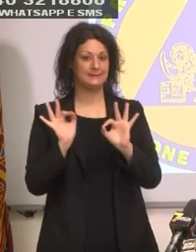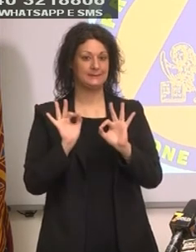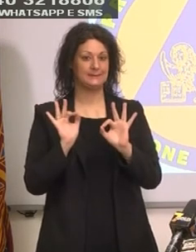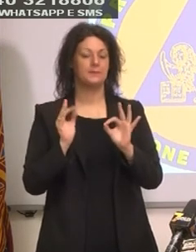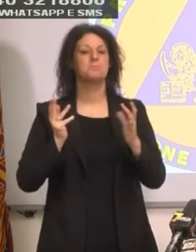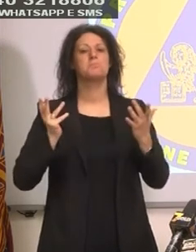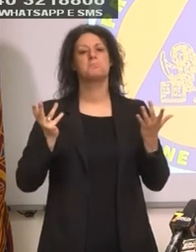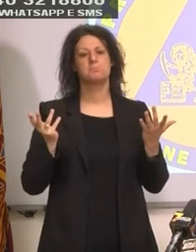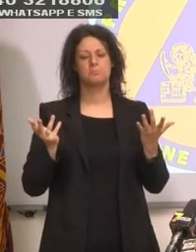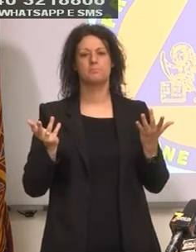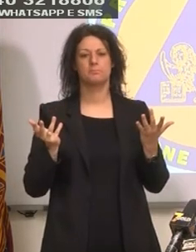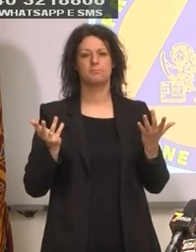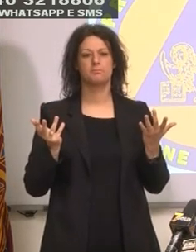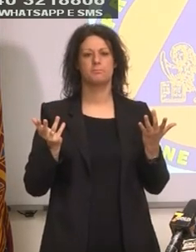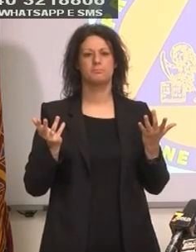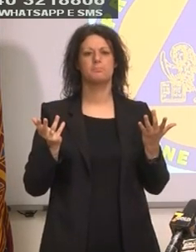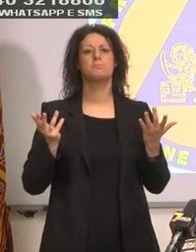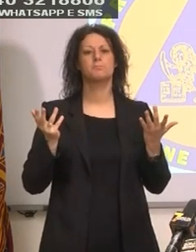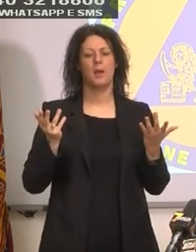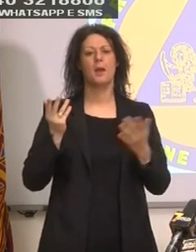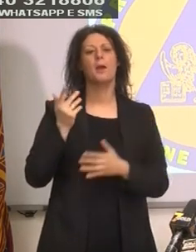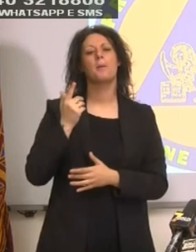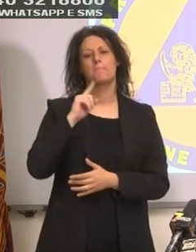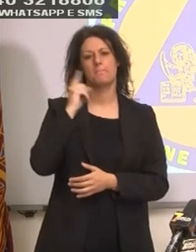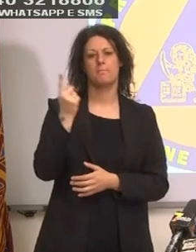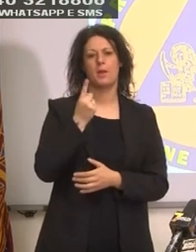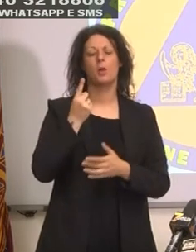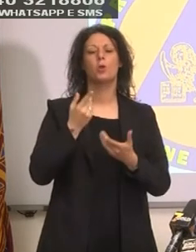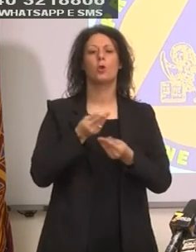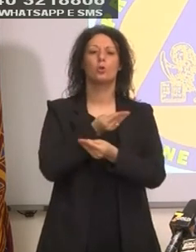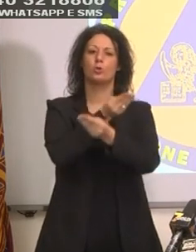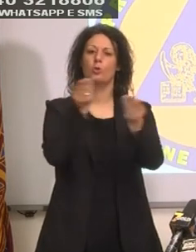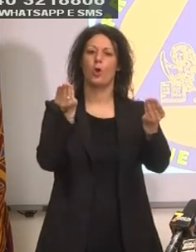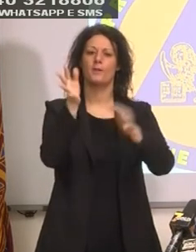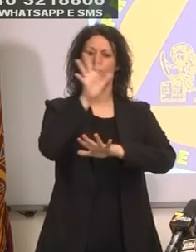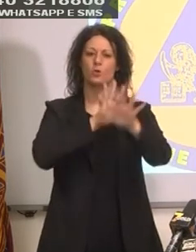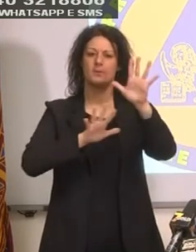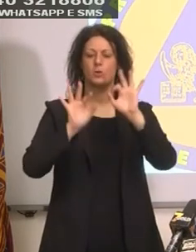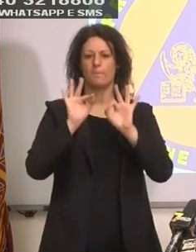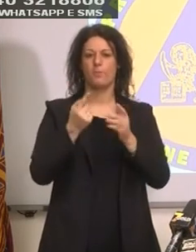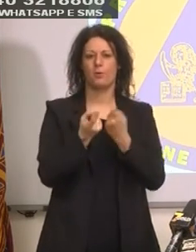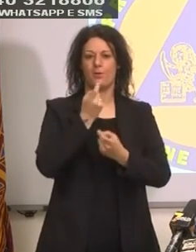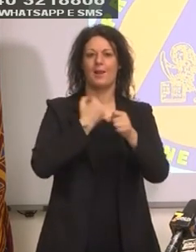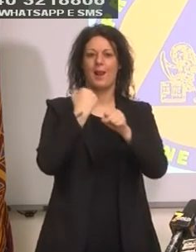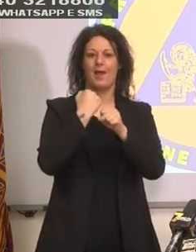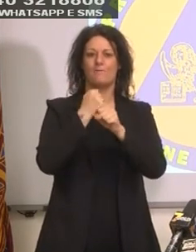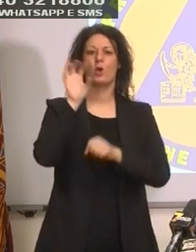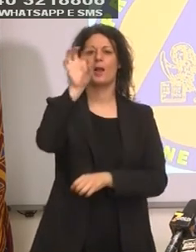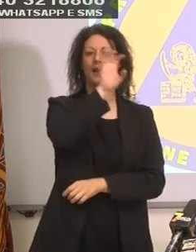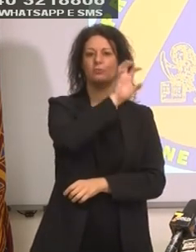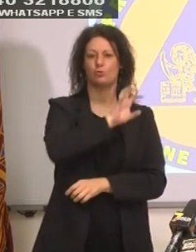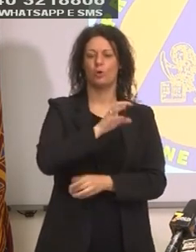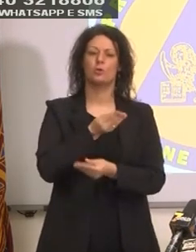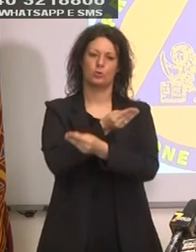la comunità venga edotta di quello che è stato il lavoro delle regioni, ovviamente con capofila la Regione del Veneto. Queste linee guida,